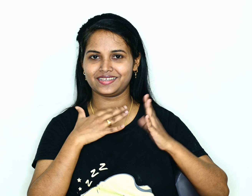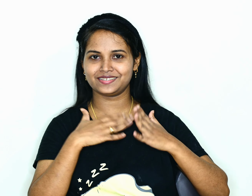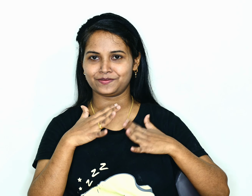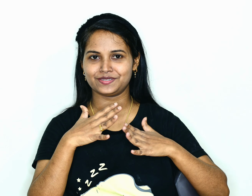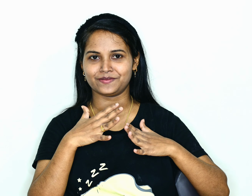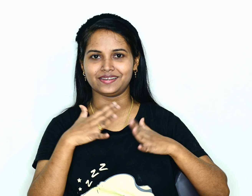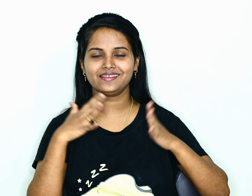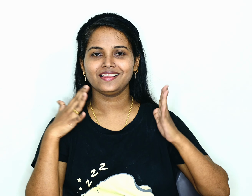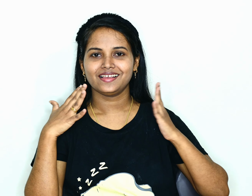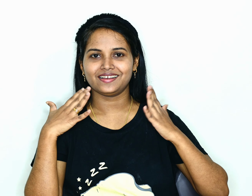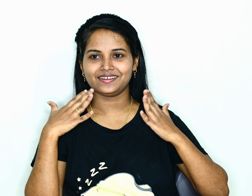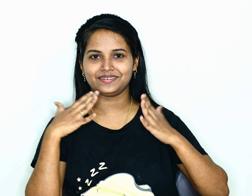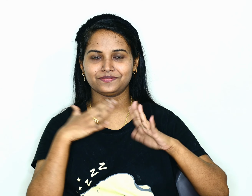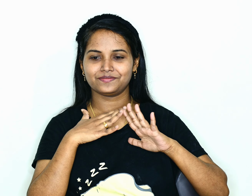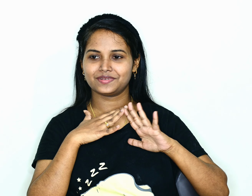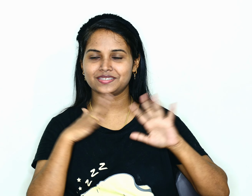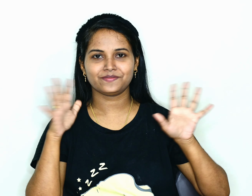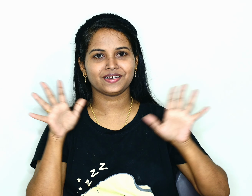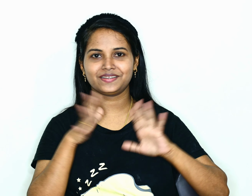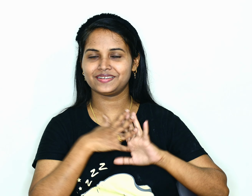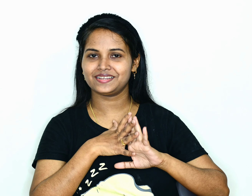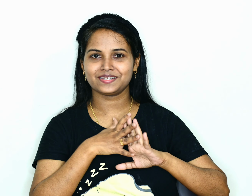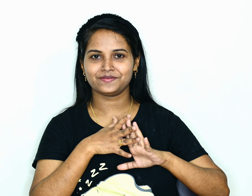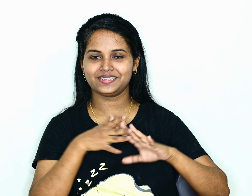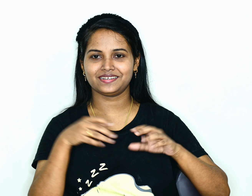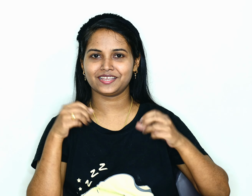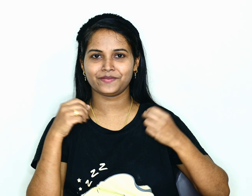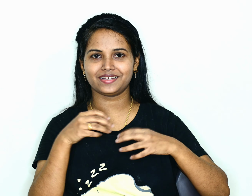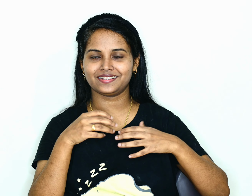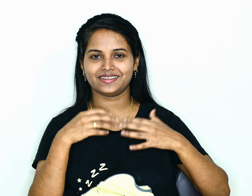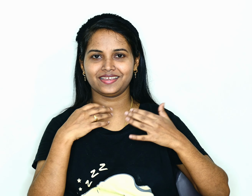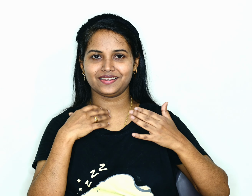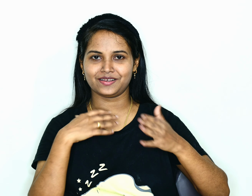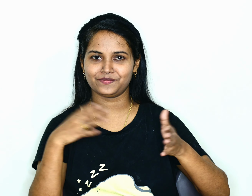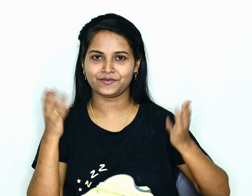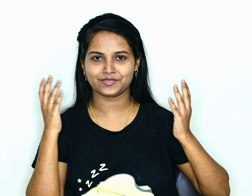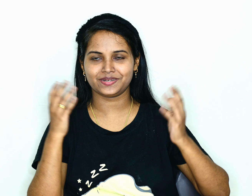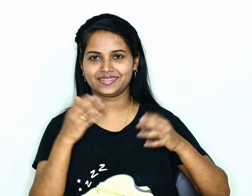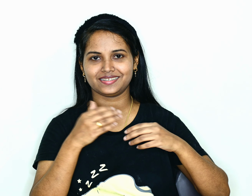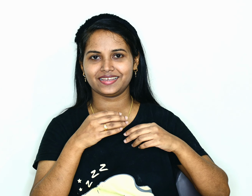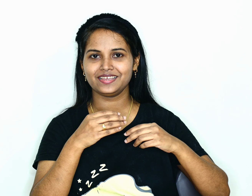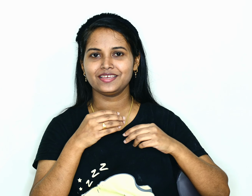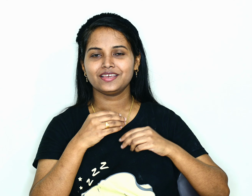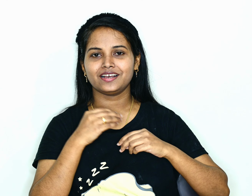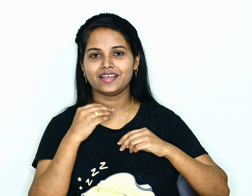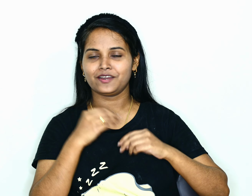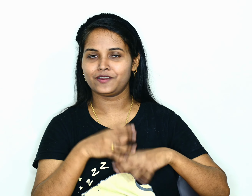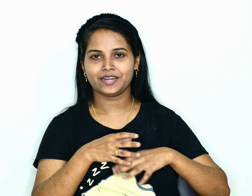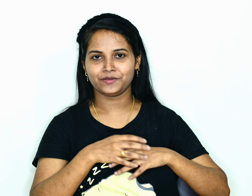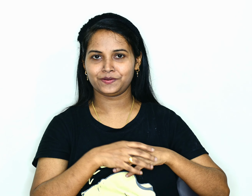अकेले सब कुछ संभाला, सब घर वगैरह सब ठीक करके पैक करके हम हॉस्पिटल गए और एडमिट हो